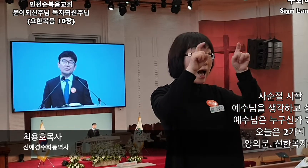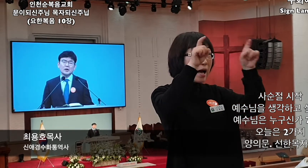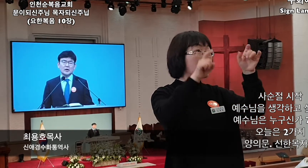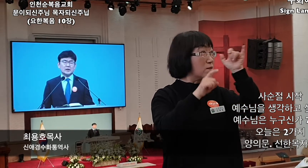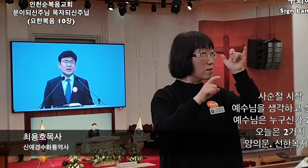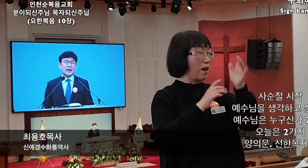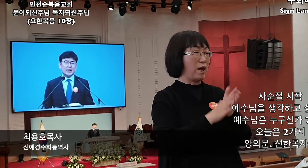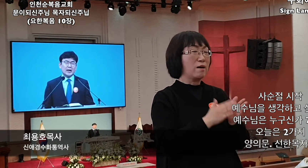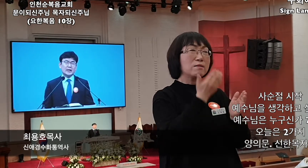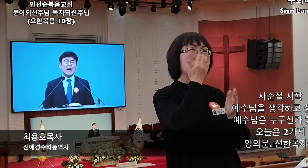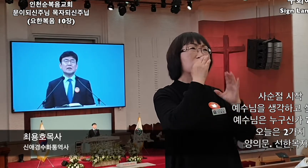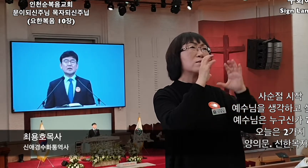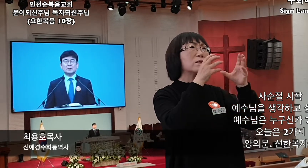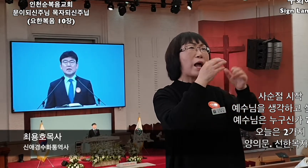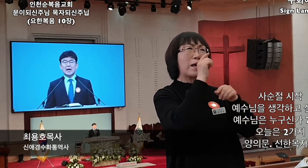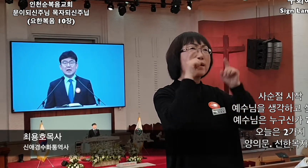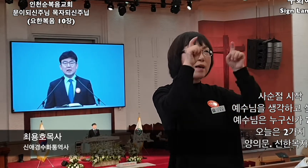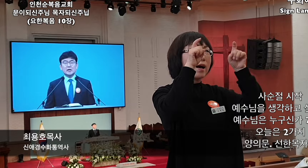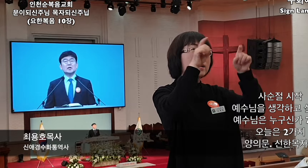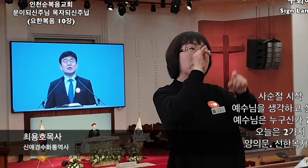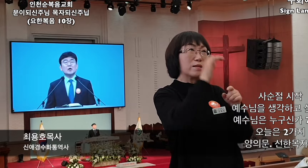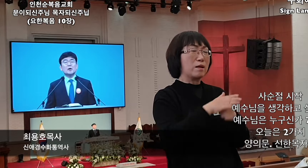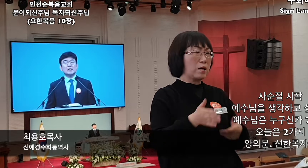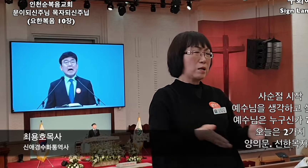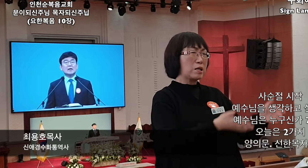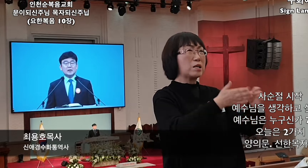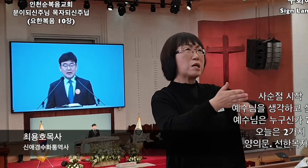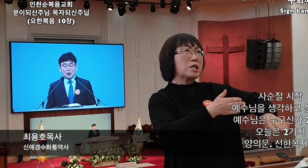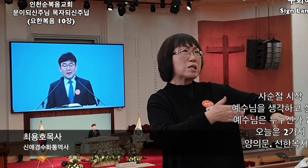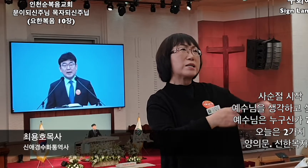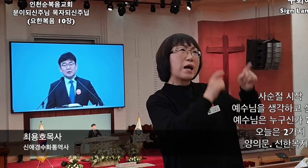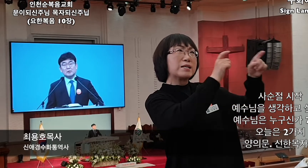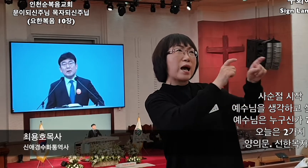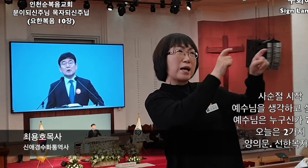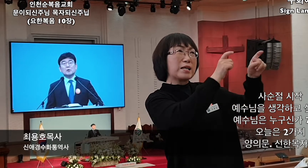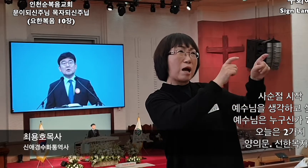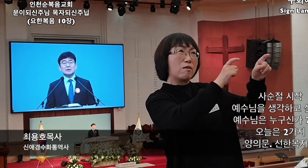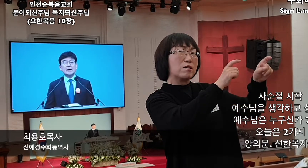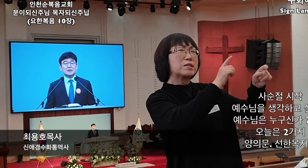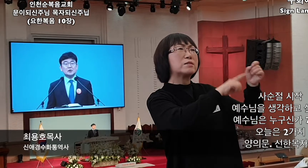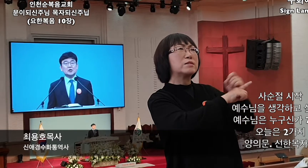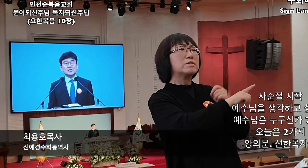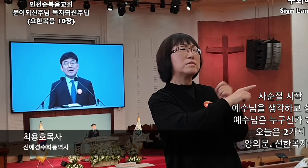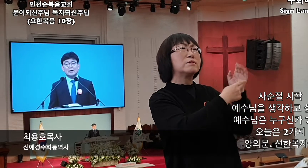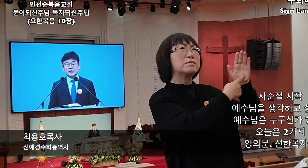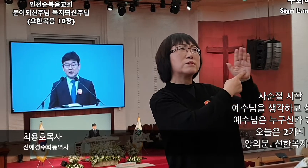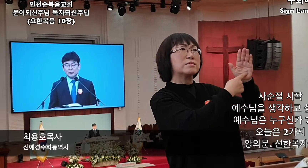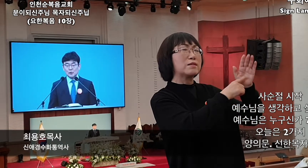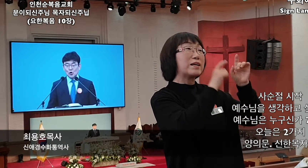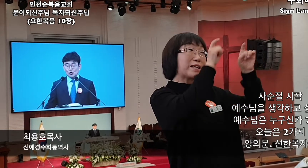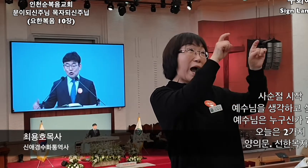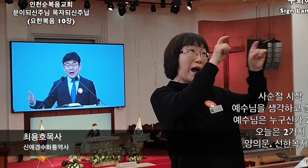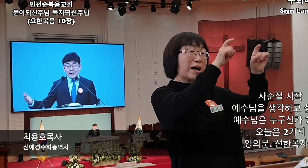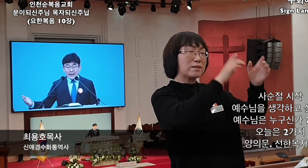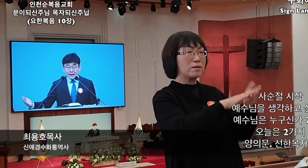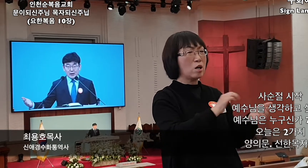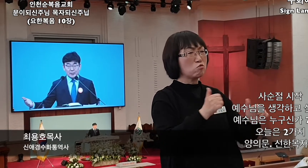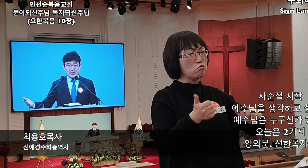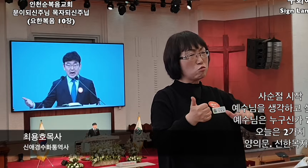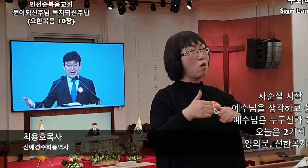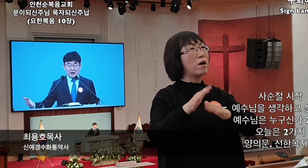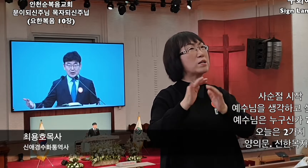있어요. 이스라엘의 양들입니다. 길을 잃어버린 양들이라고 말했던 바로 그 상징적인 양들이요.